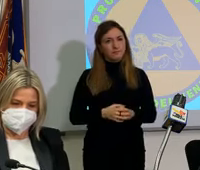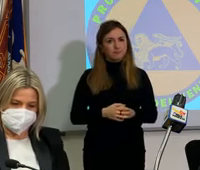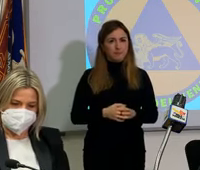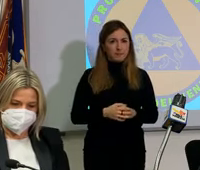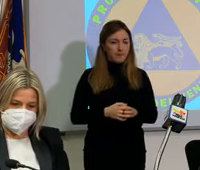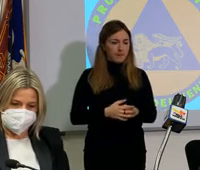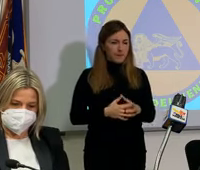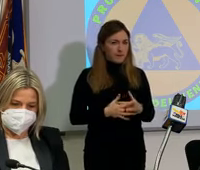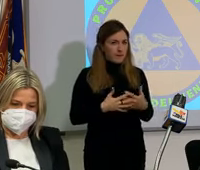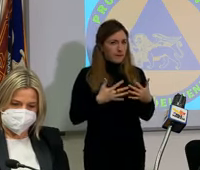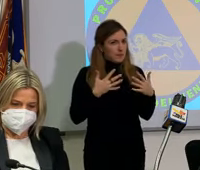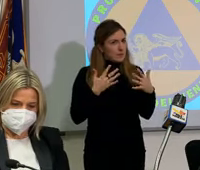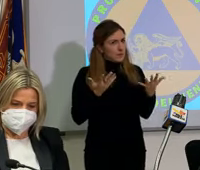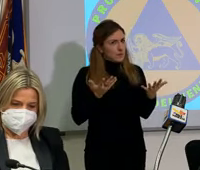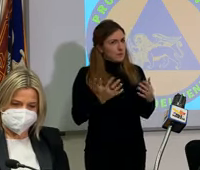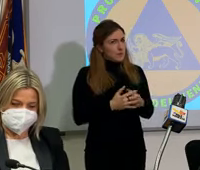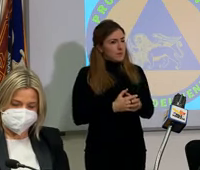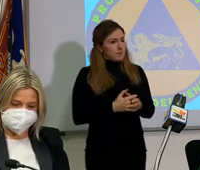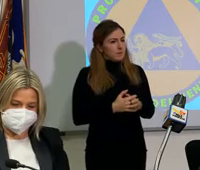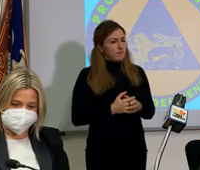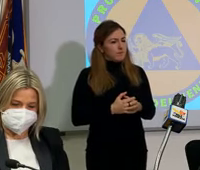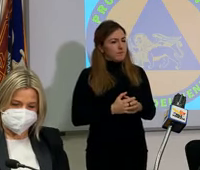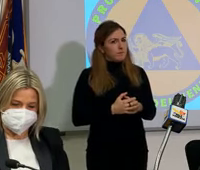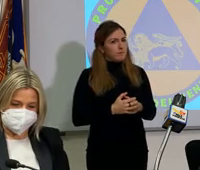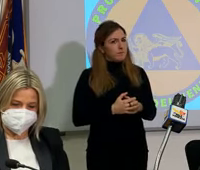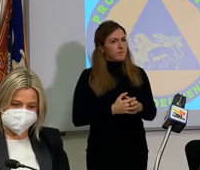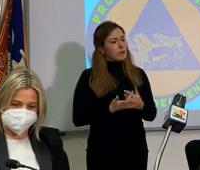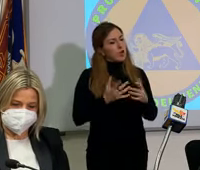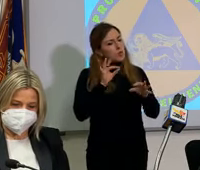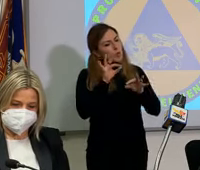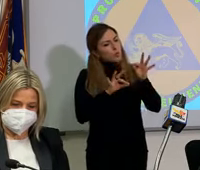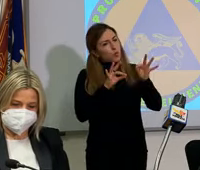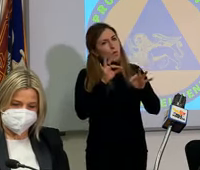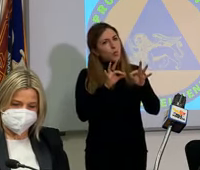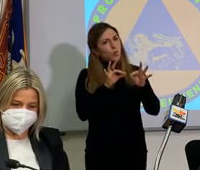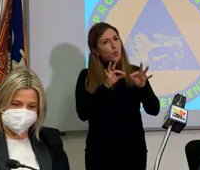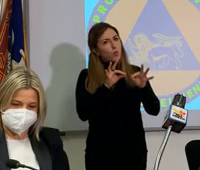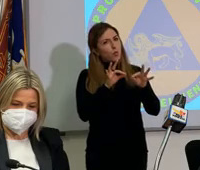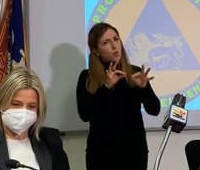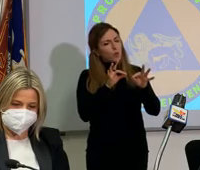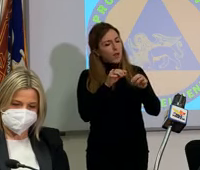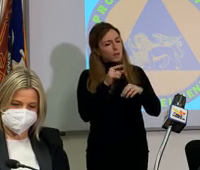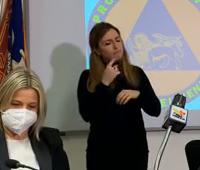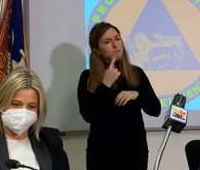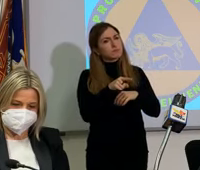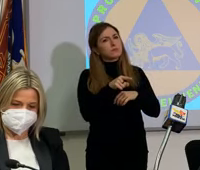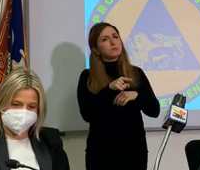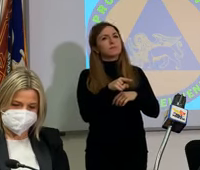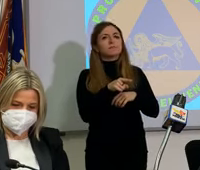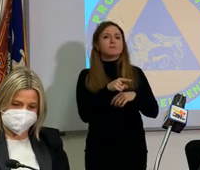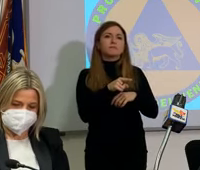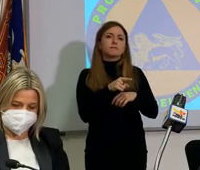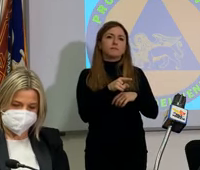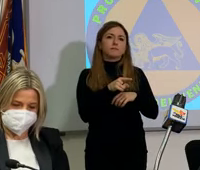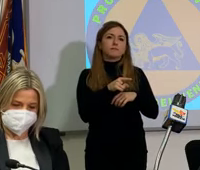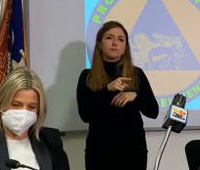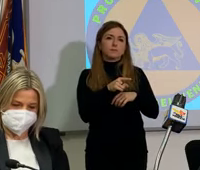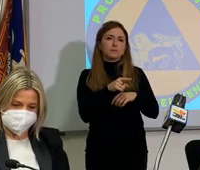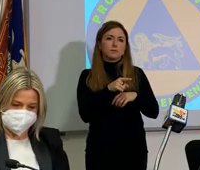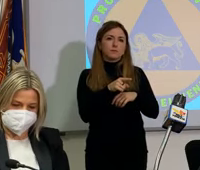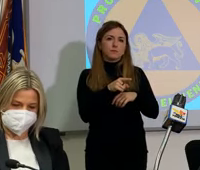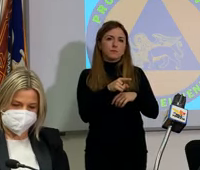anche se non è questo l'argomento di oggi e le cure sono hanno inciso parecchio le